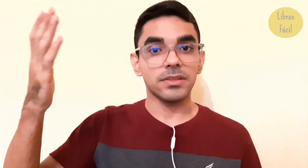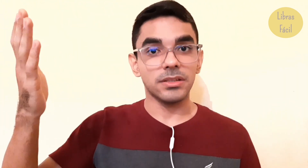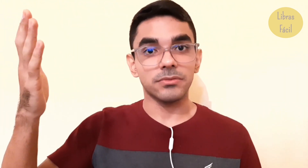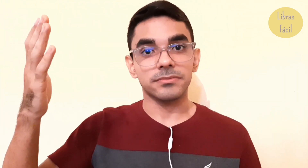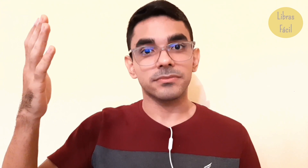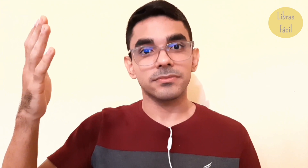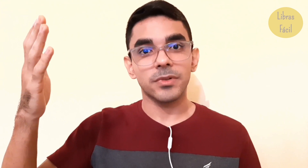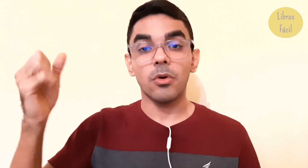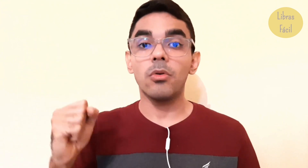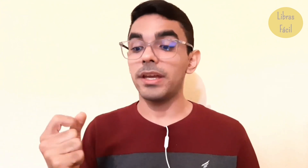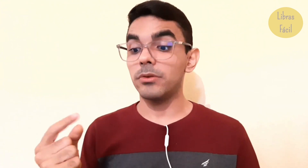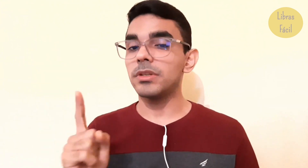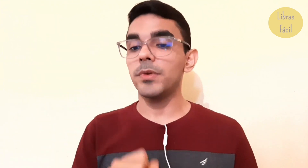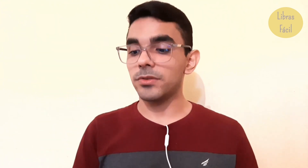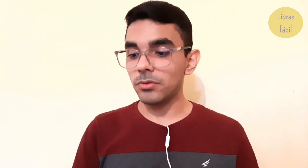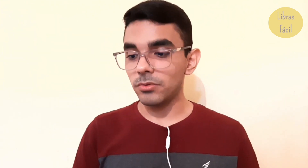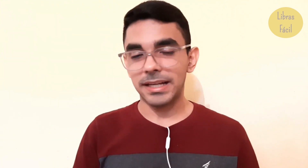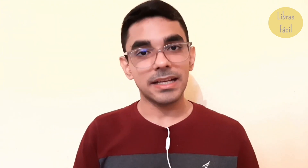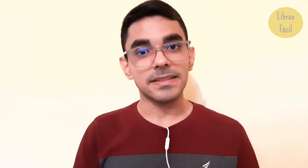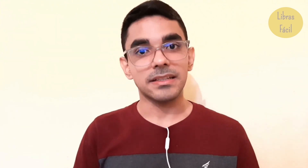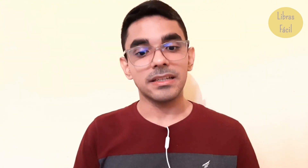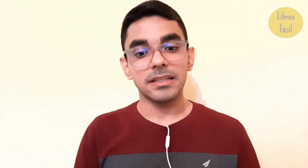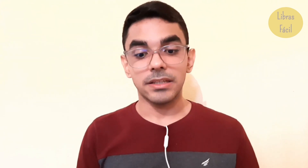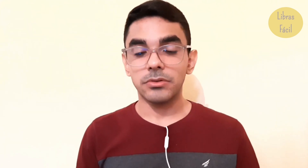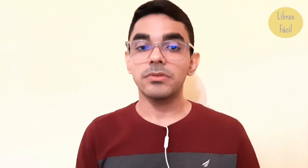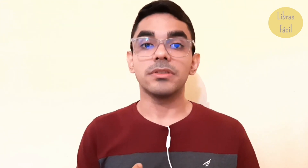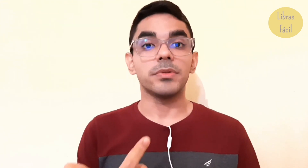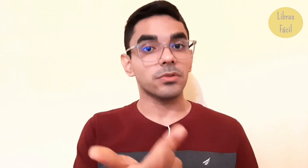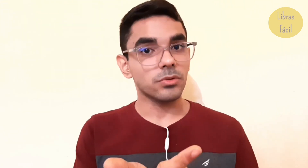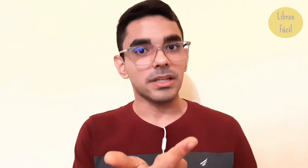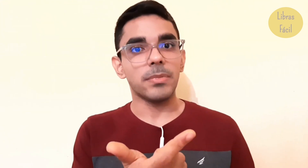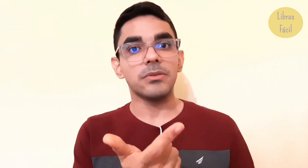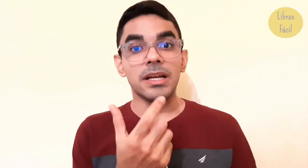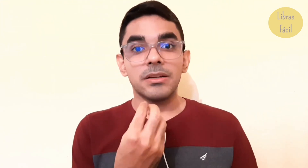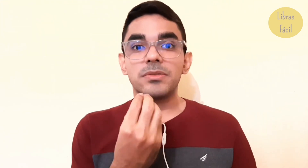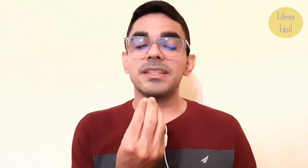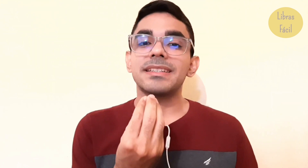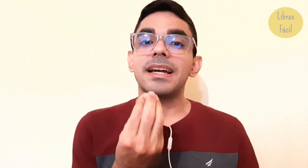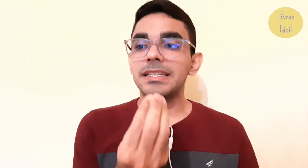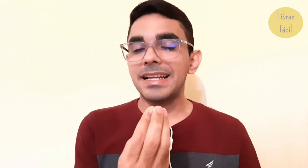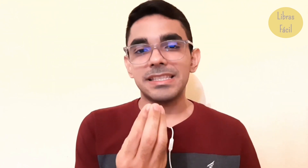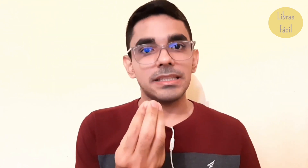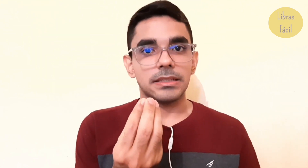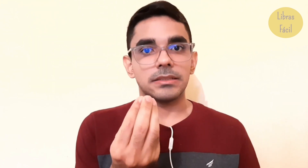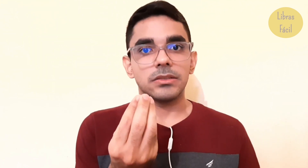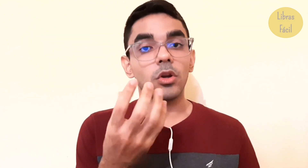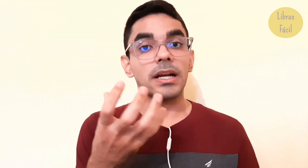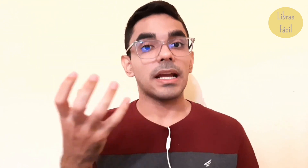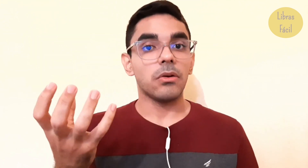avião, ou eu não estou em casa, eu não estou no trabalho. Quando se trata da estadia, do local onde